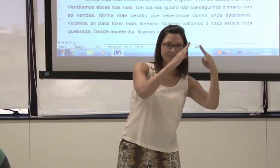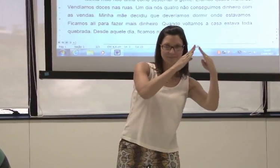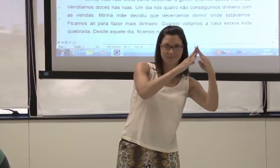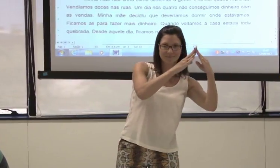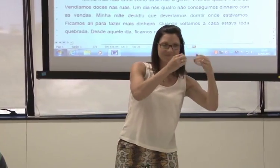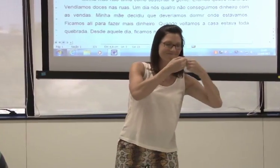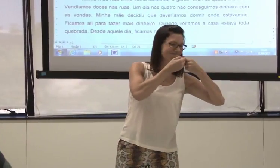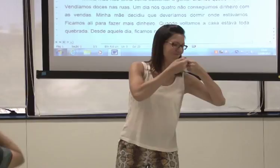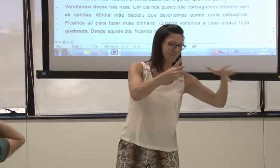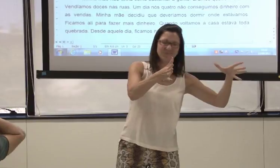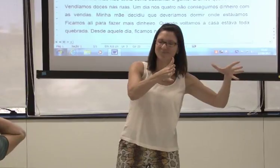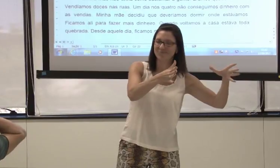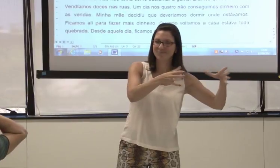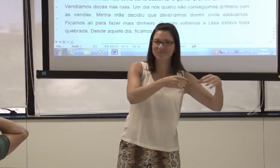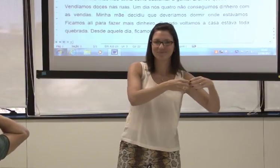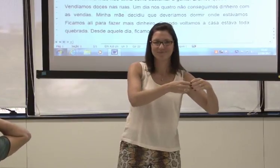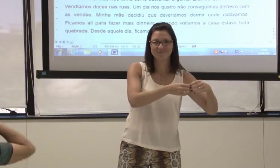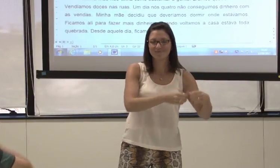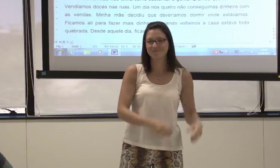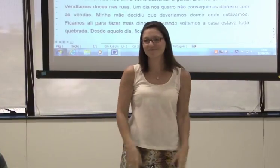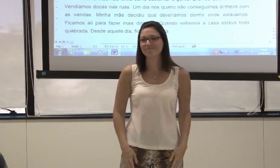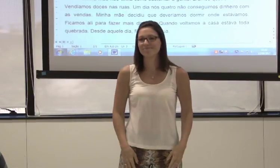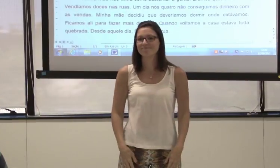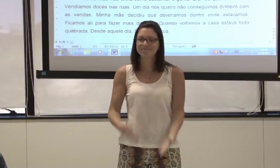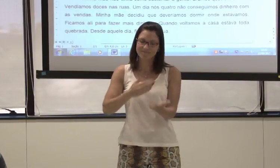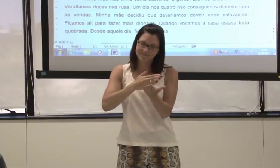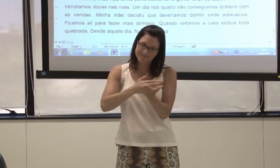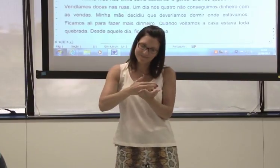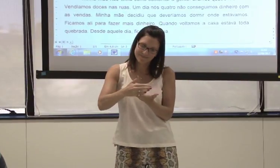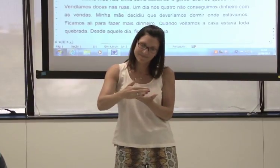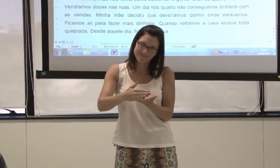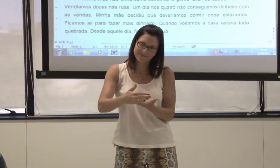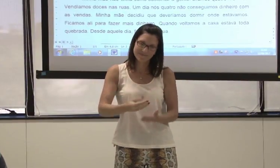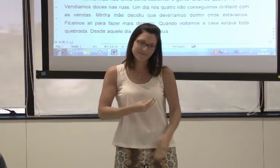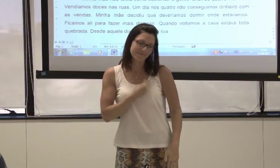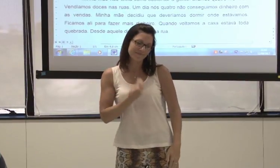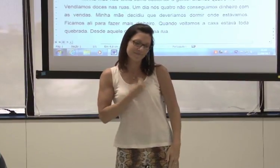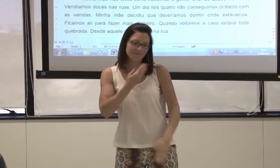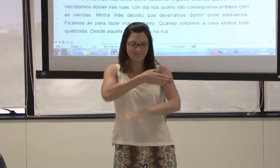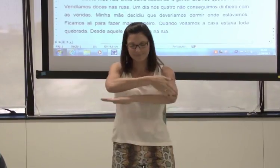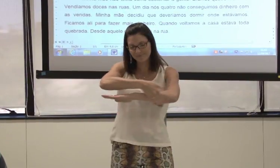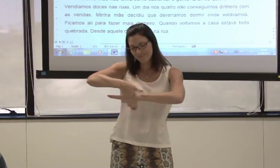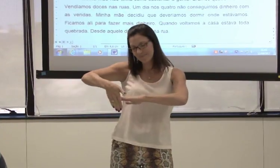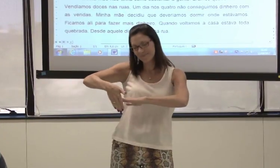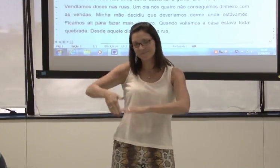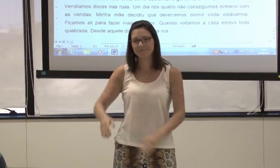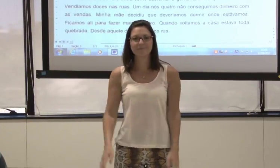casa estava toda quebrada. Desde aquele dia, ficamos na rua.